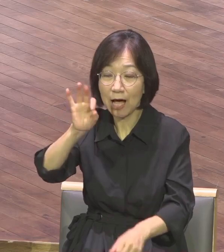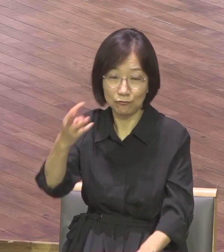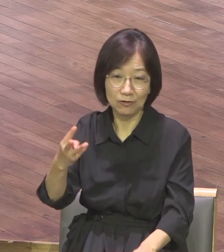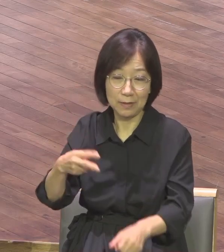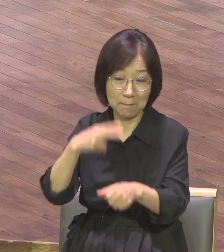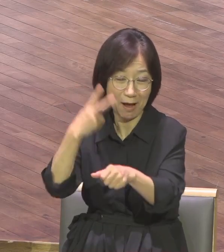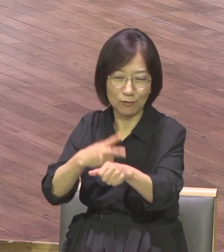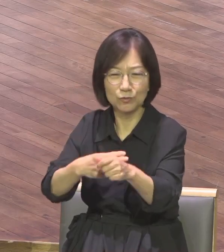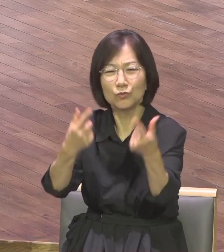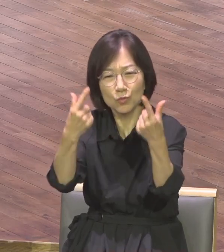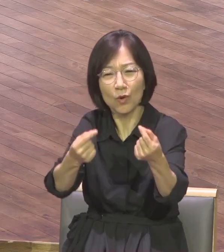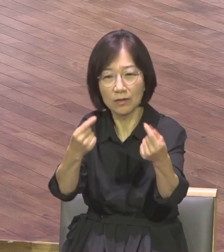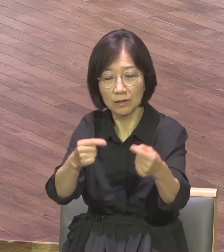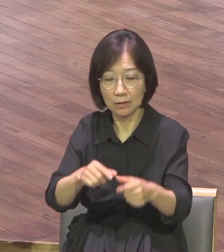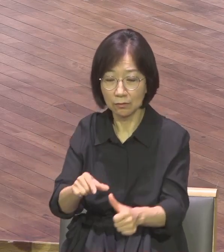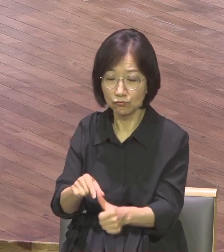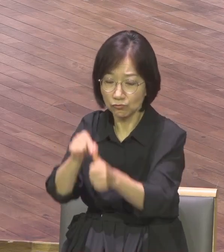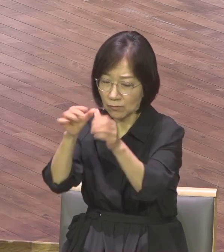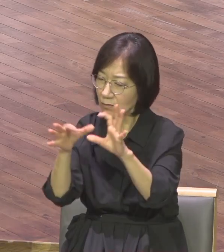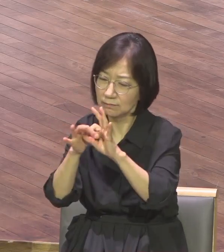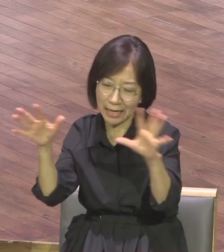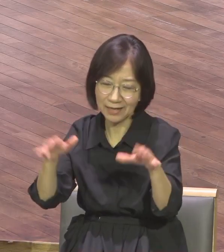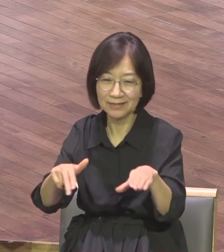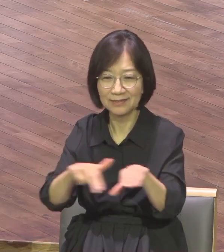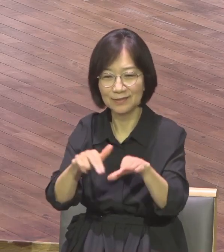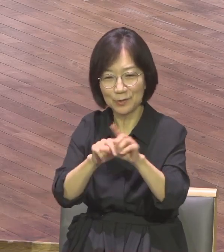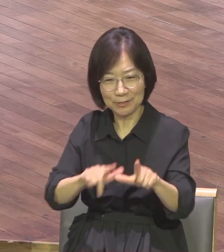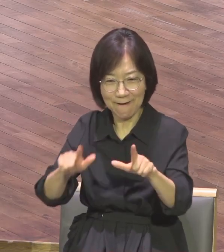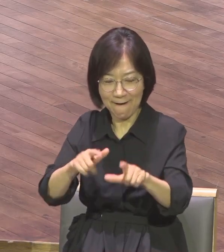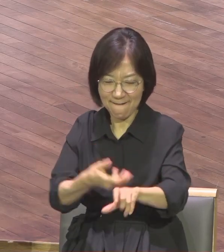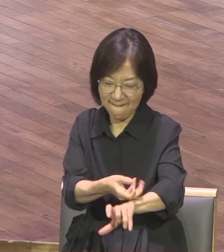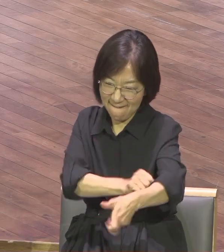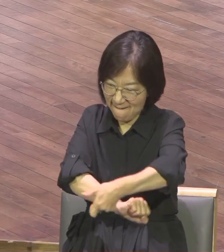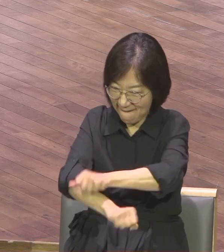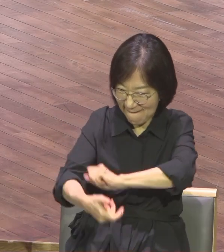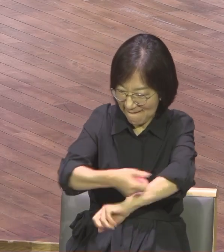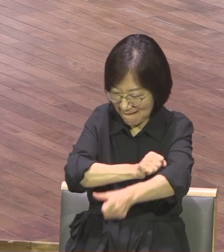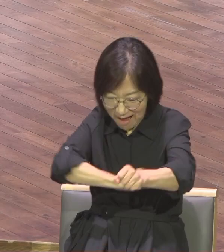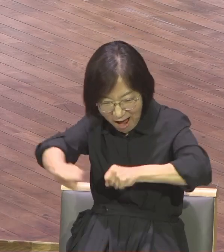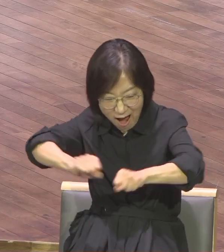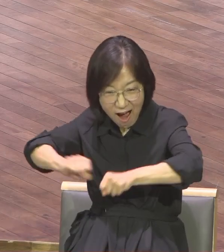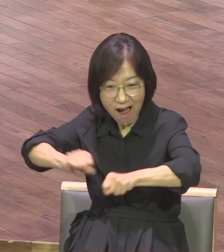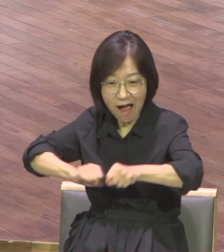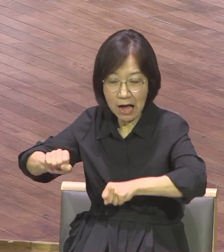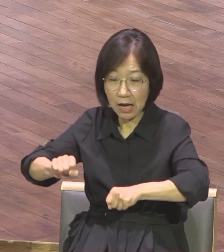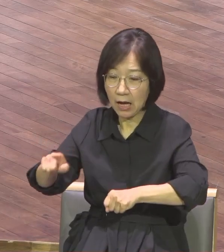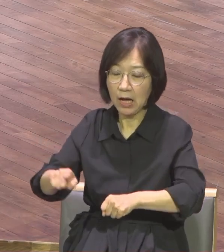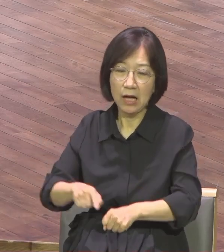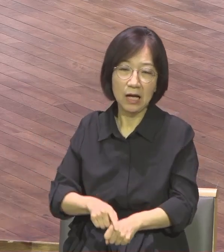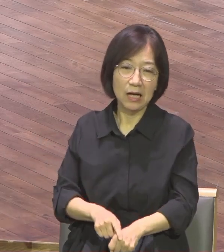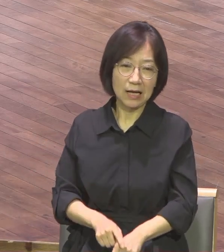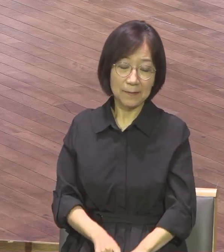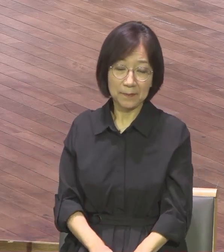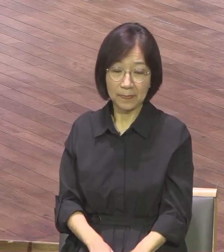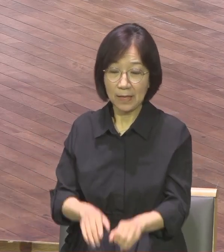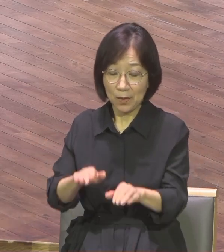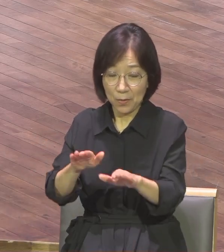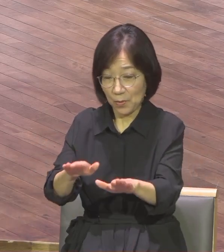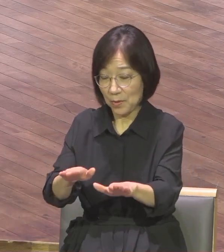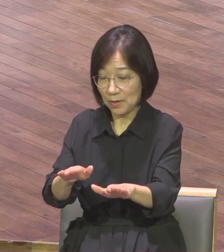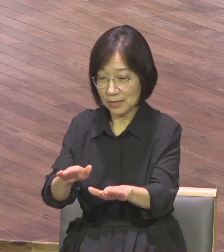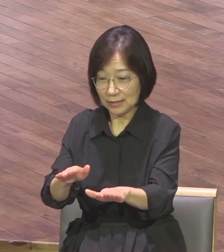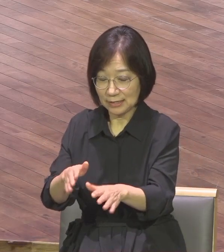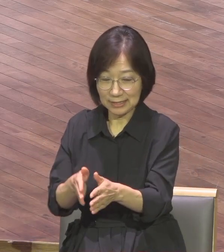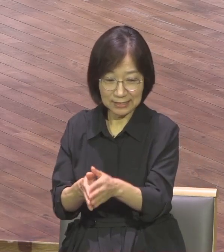구원 없는 종교 생활, 열심히 특심이라. 다메섹 사건을 일으켜